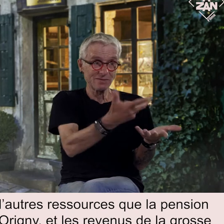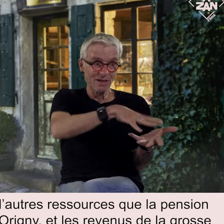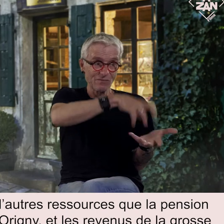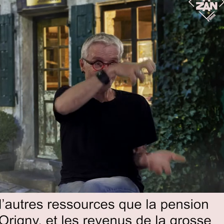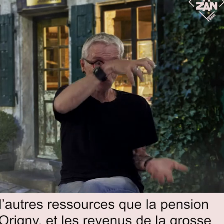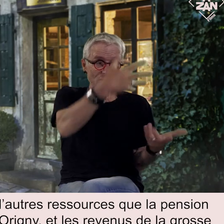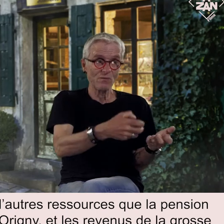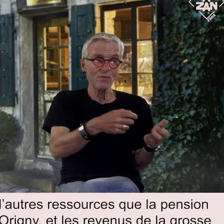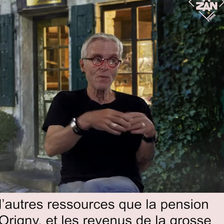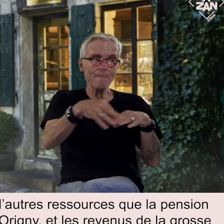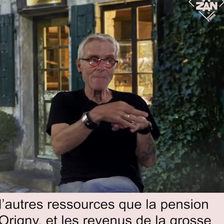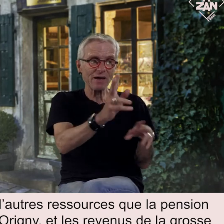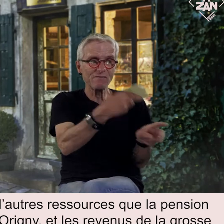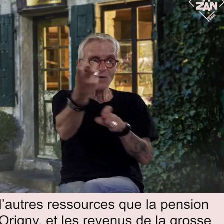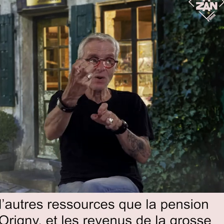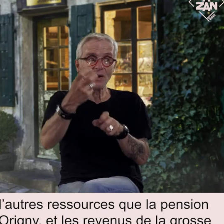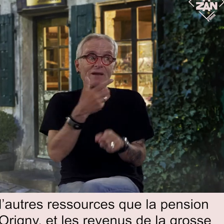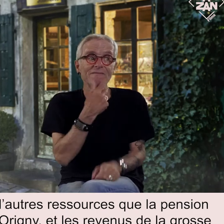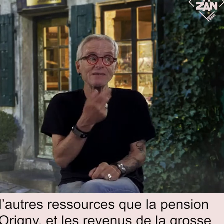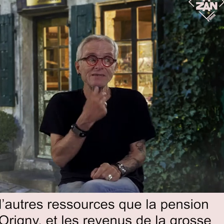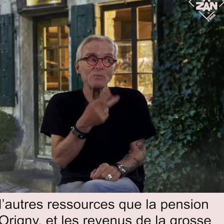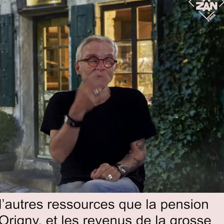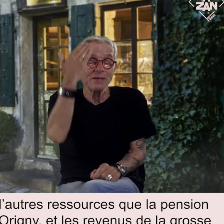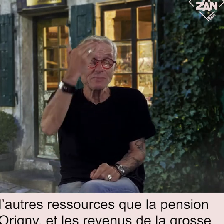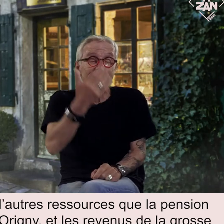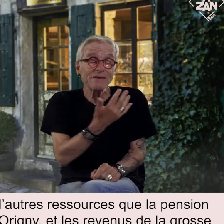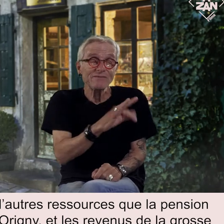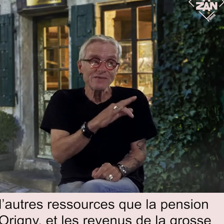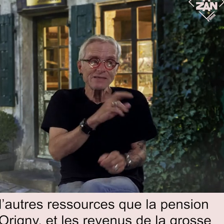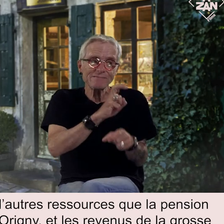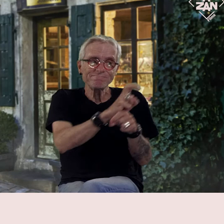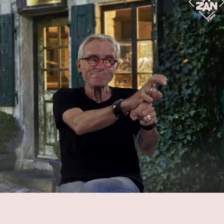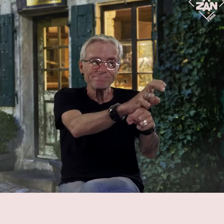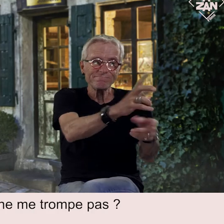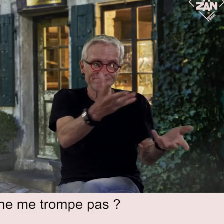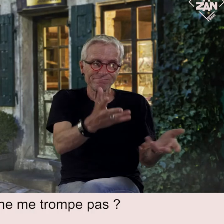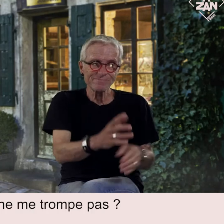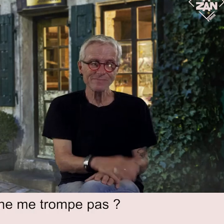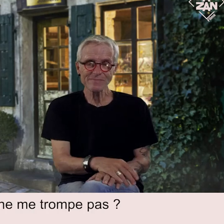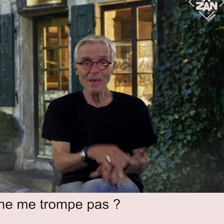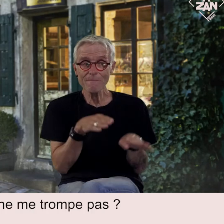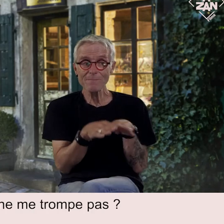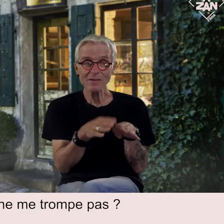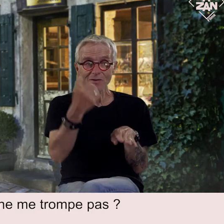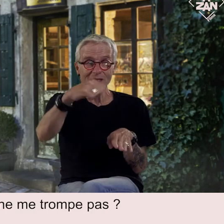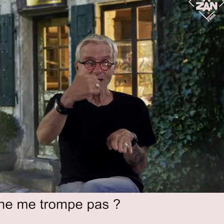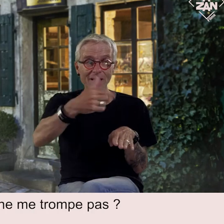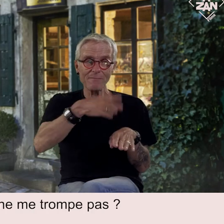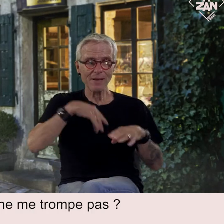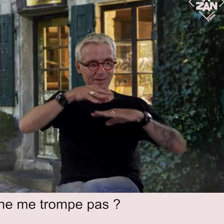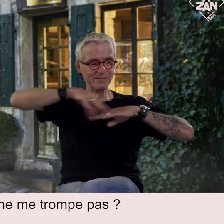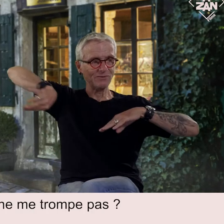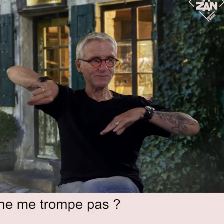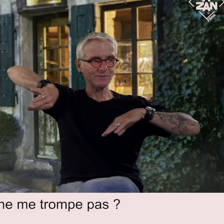convoite et qu'il s'approprierait plus facilement si l'enfant lui était confié. Un seul moyen, le divorce.